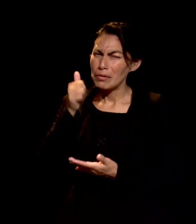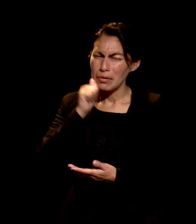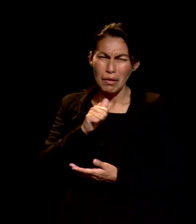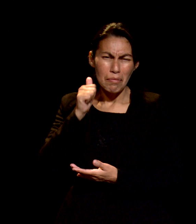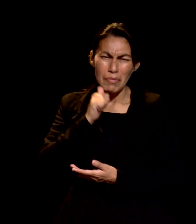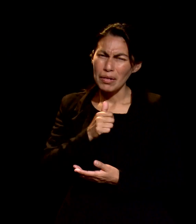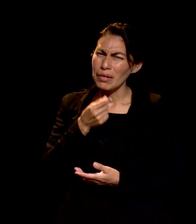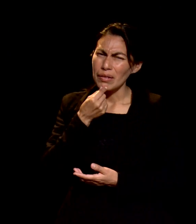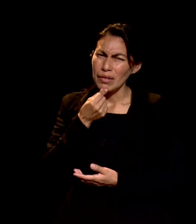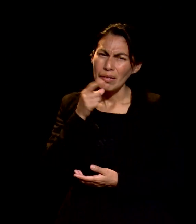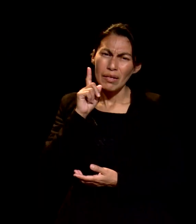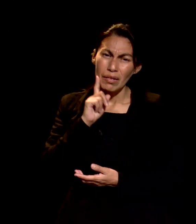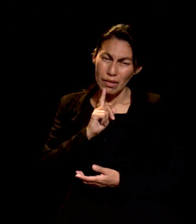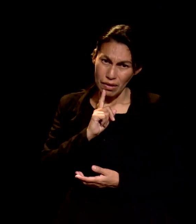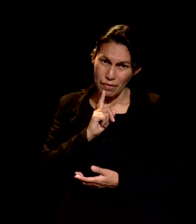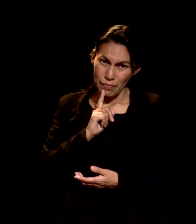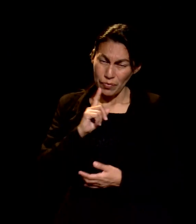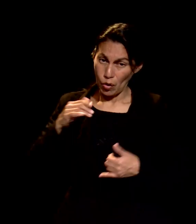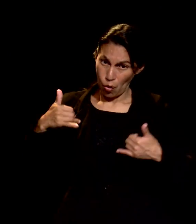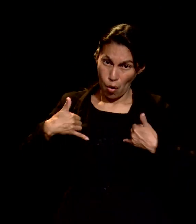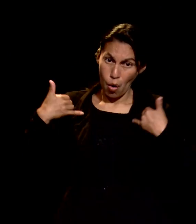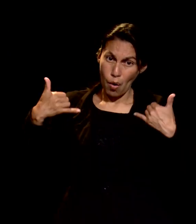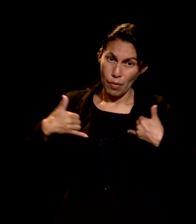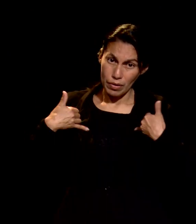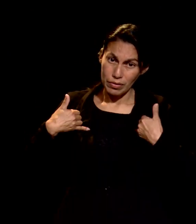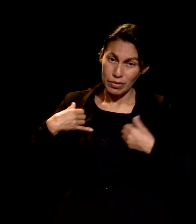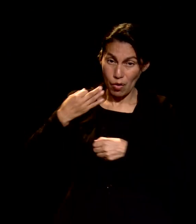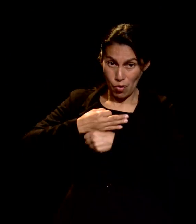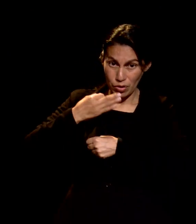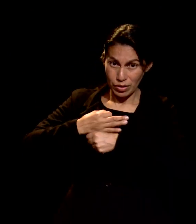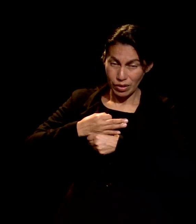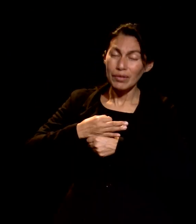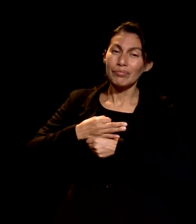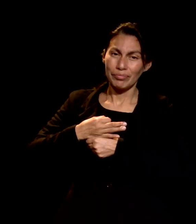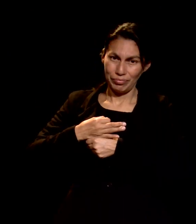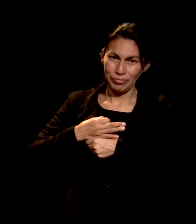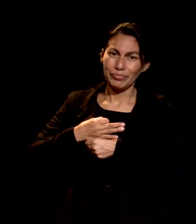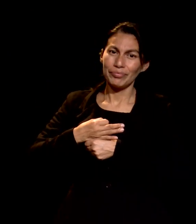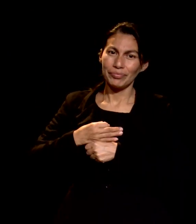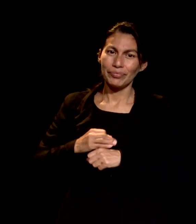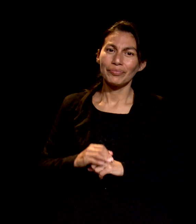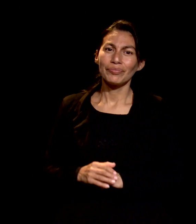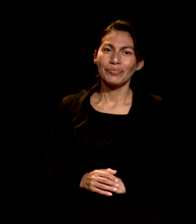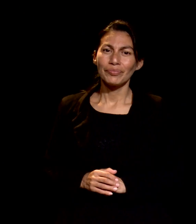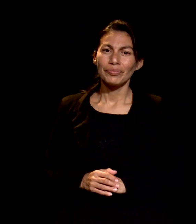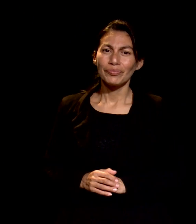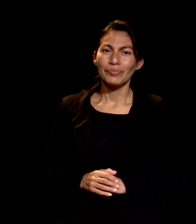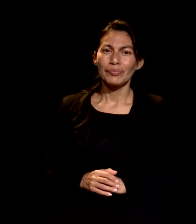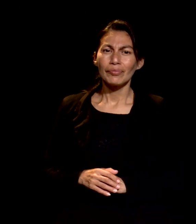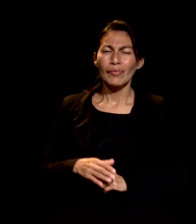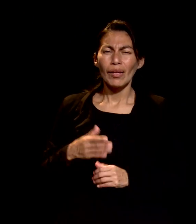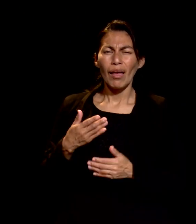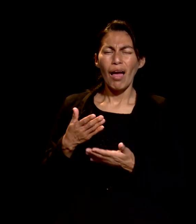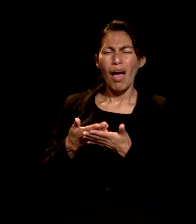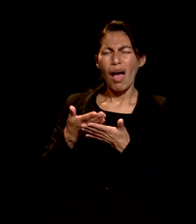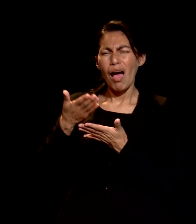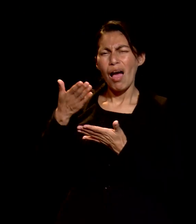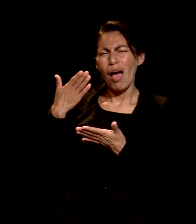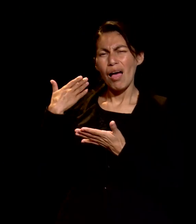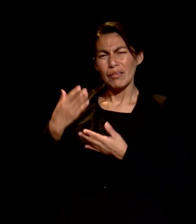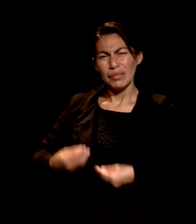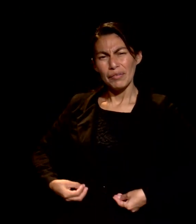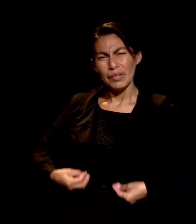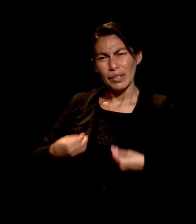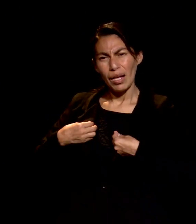todo el tiempo de niña, de joven y hasta ahora. Pero yo recuerdo mi vida